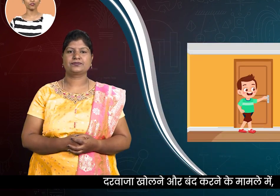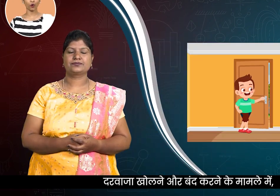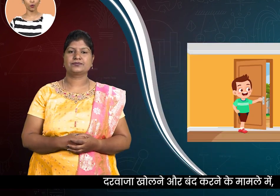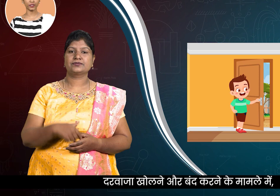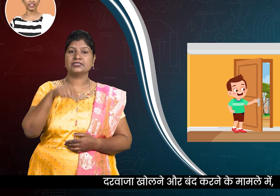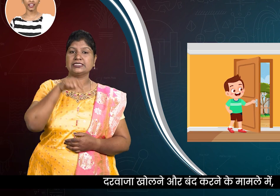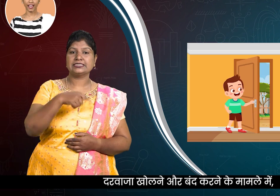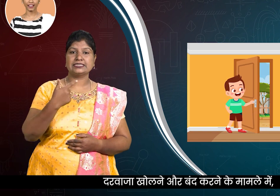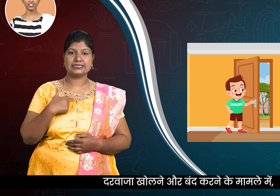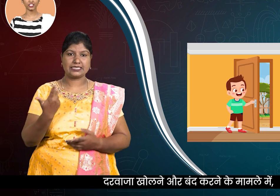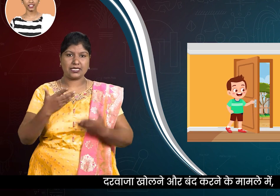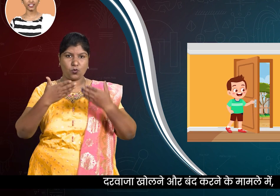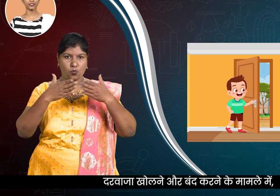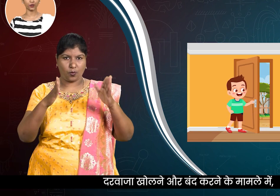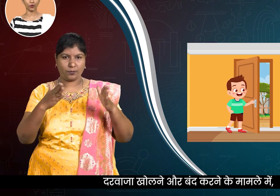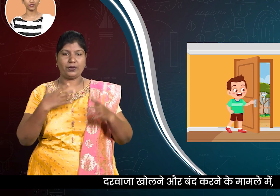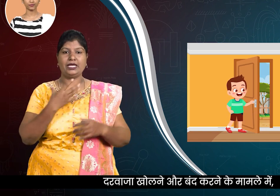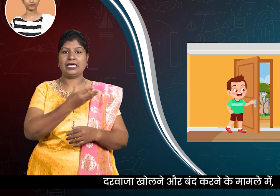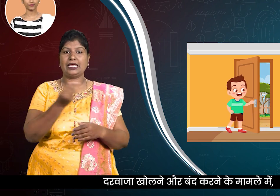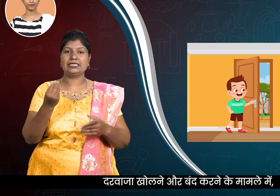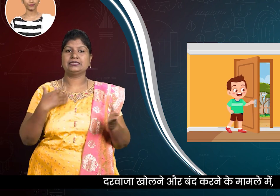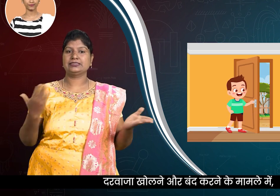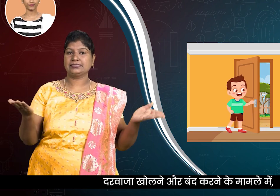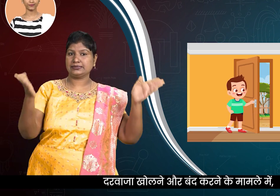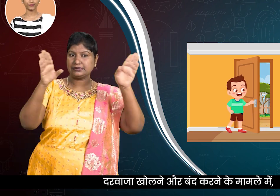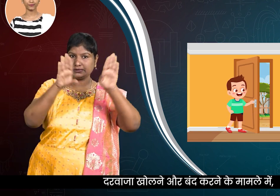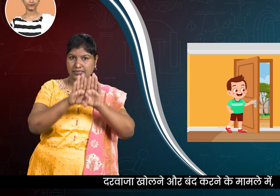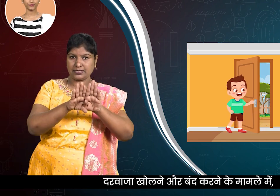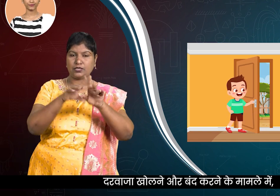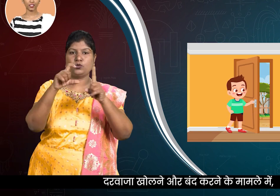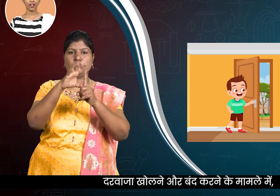दरवाजा खोलने और बंद करने के मामले में